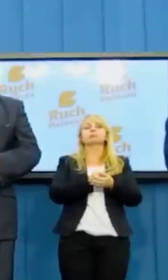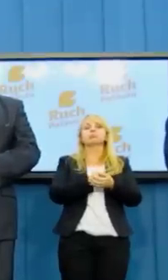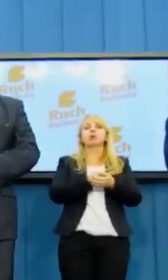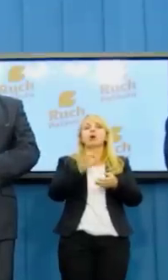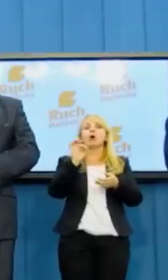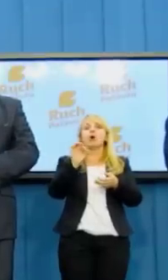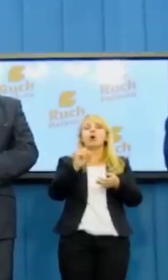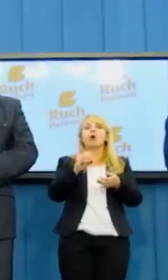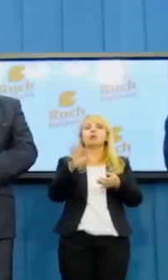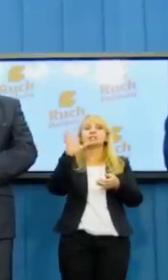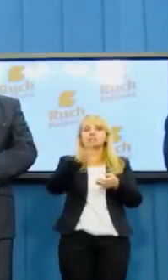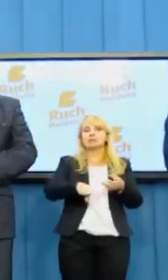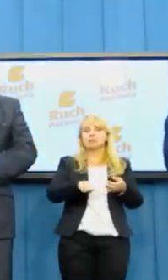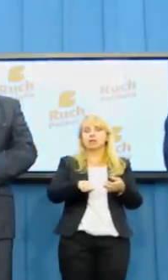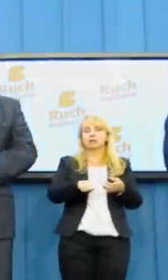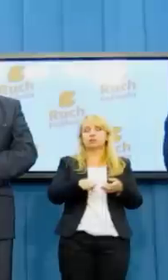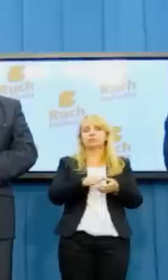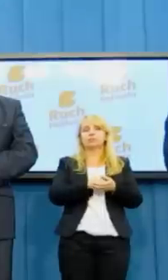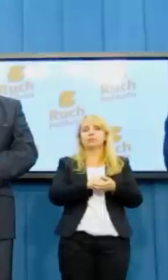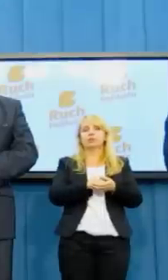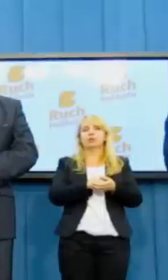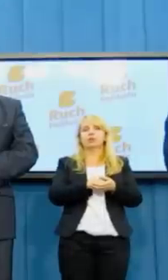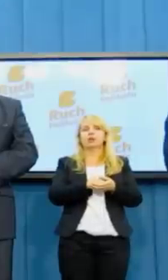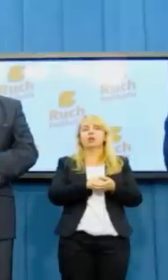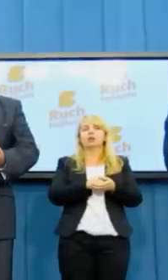wystąpiono o uchylenie